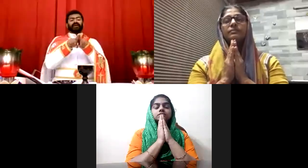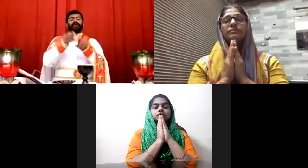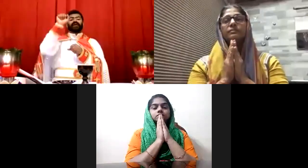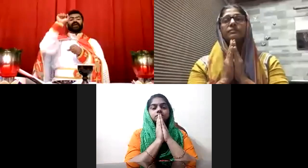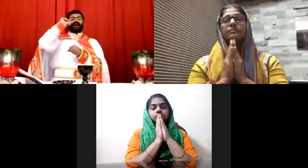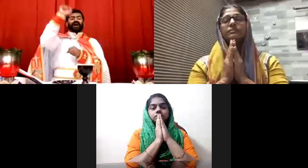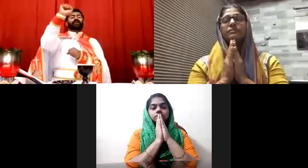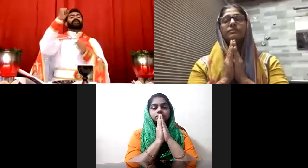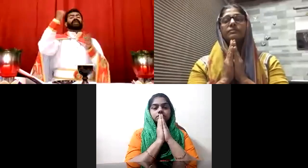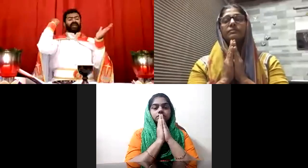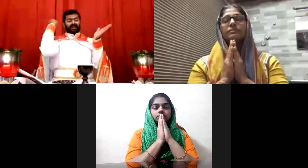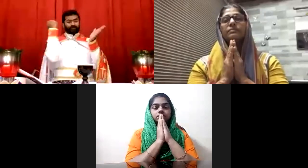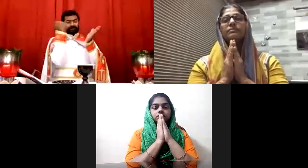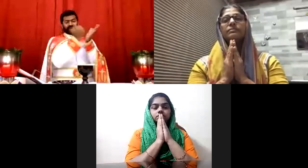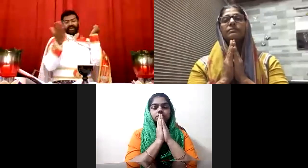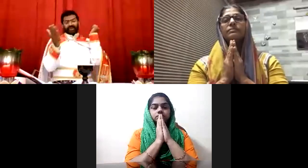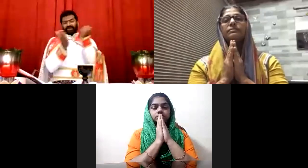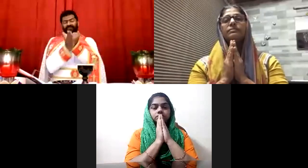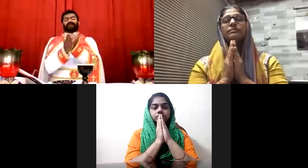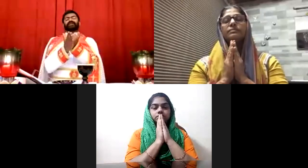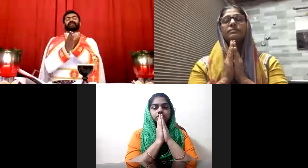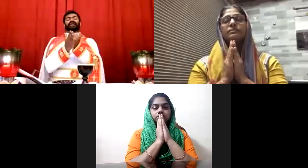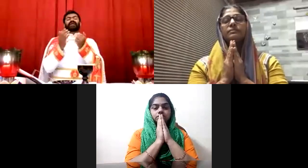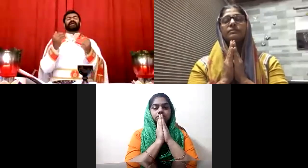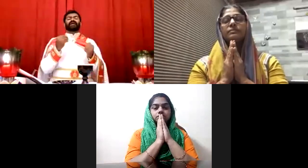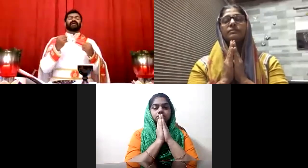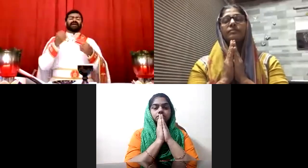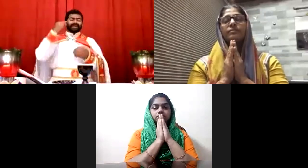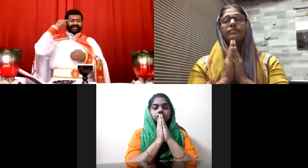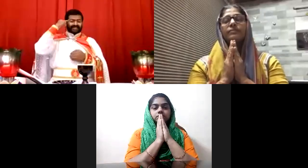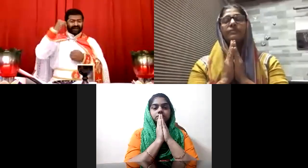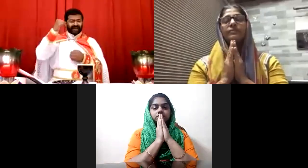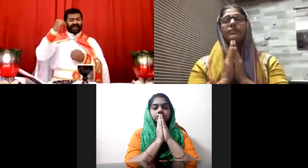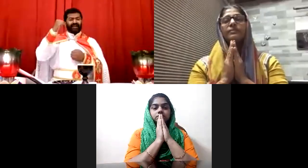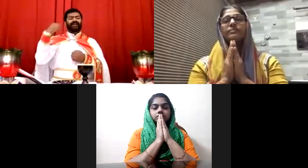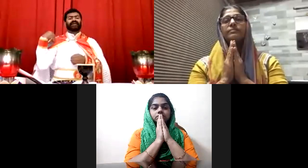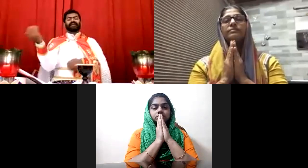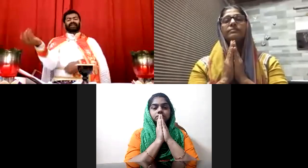പഠിപ്പിച്ചതുപോലെ അവിടുത്തെ പീഡാനുഭവത്തിന്റെ സ്മരണ